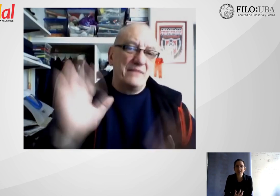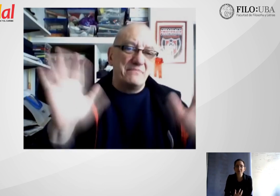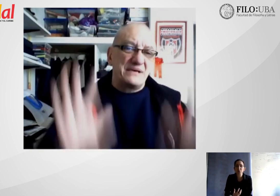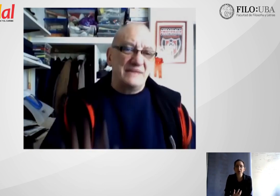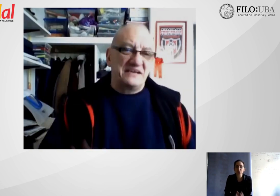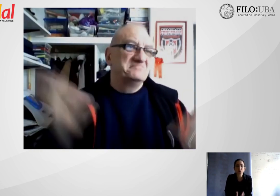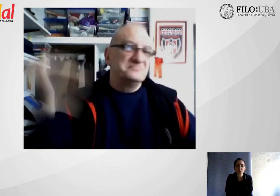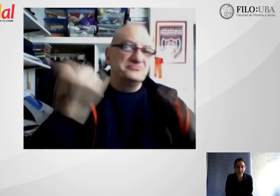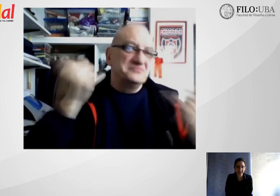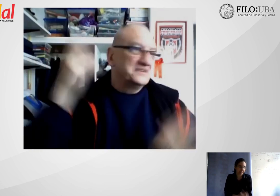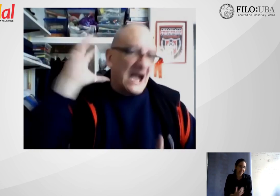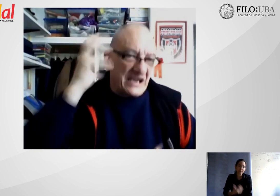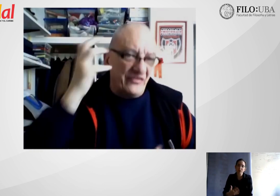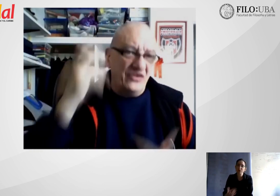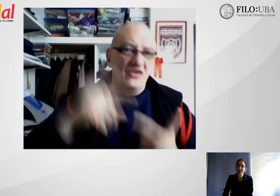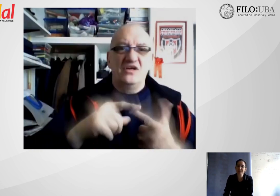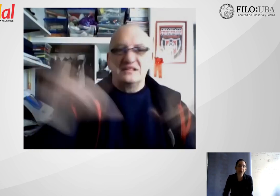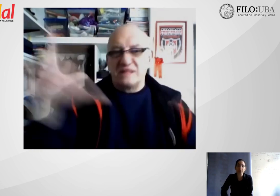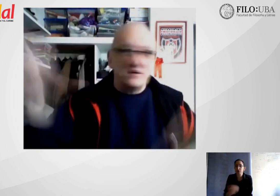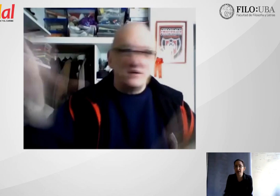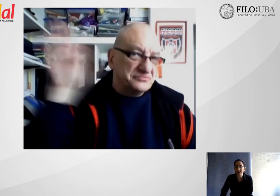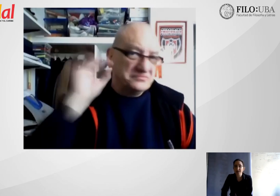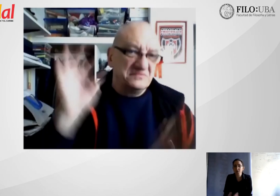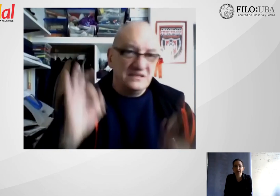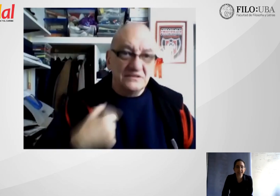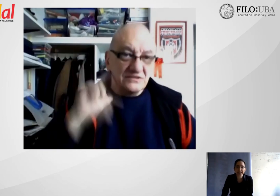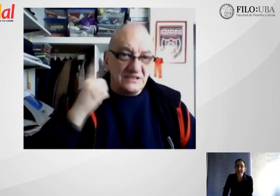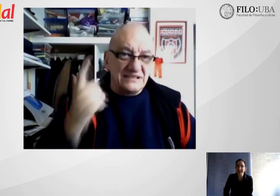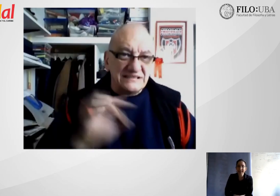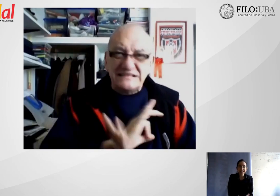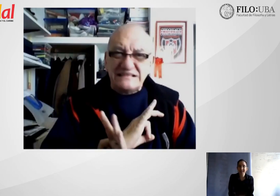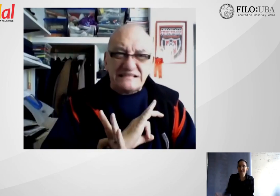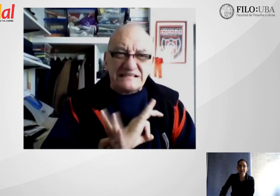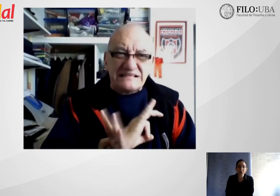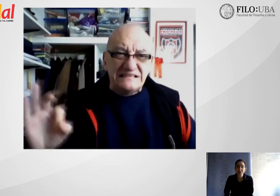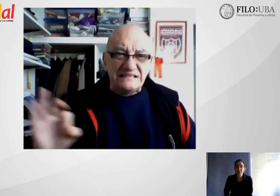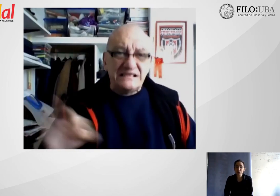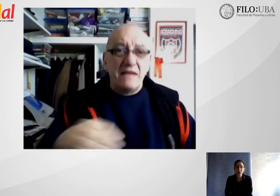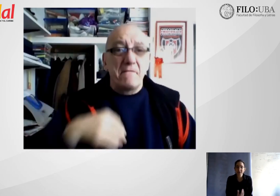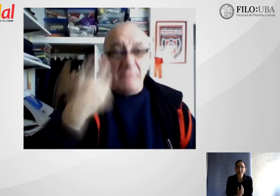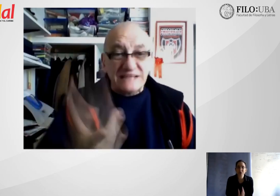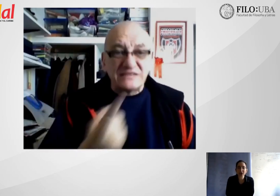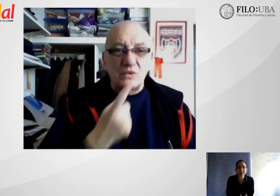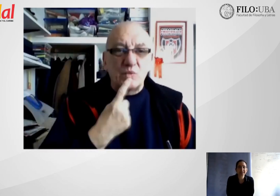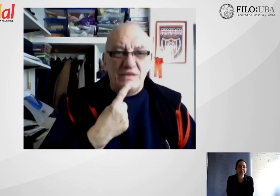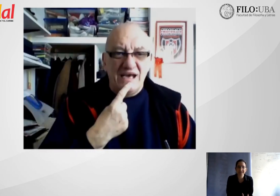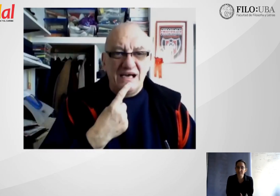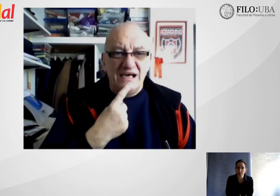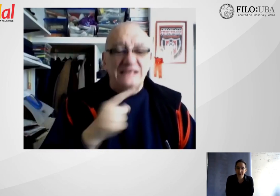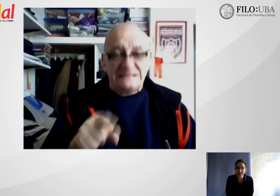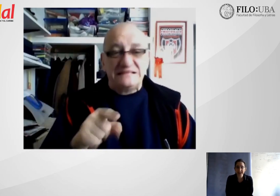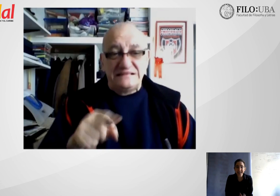si todo el tiempo tuviéramos dudas. Las personas oyentes pueden escuchar la radio, ven la tele y están informados. Nosotros estamos